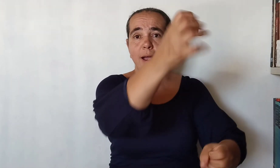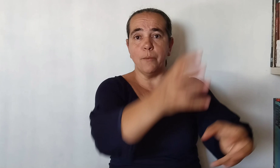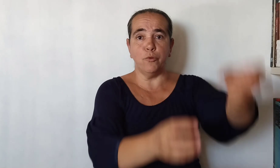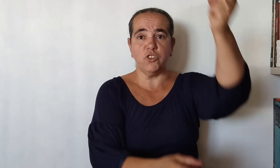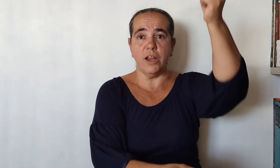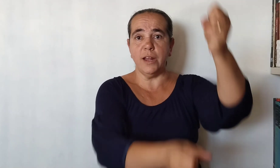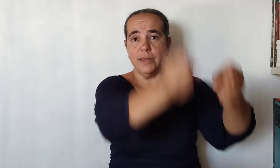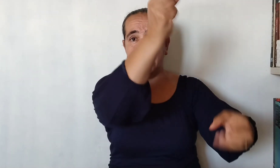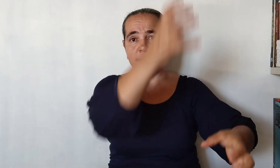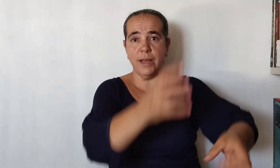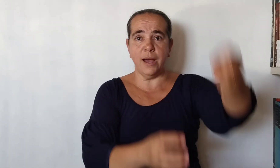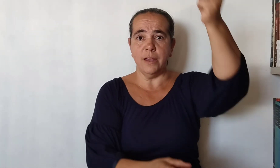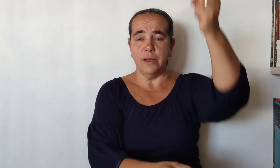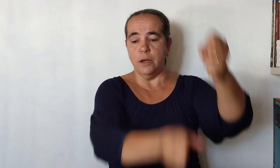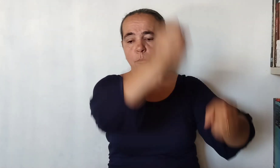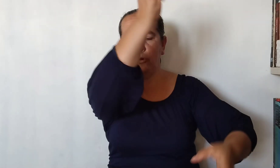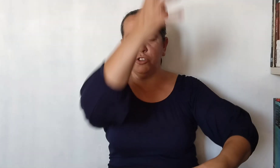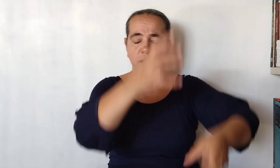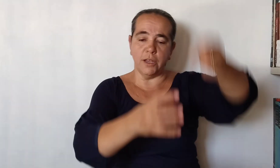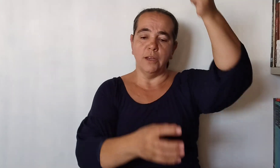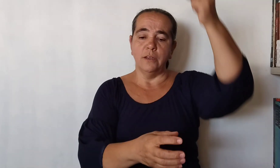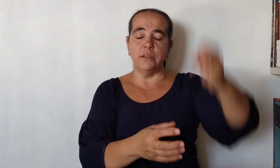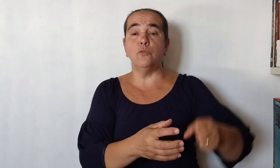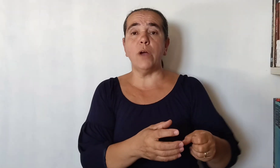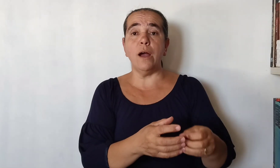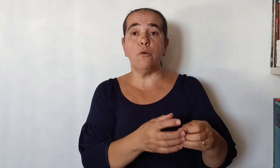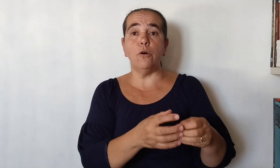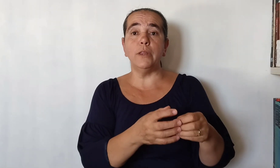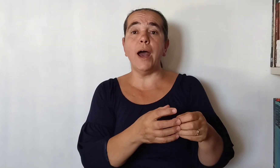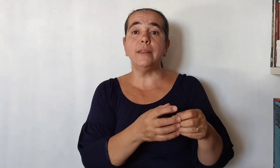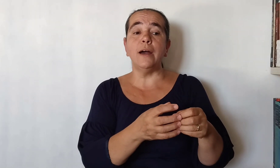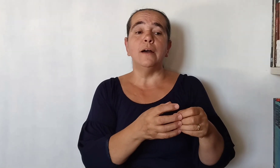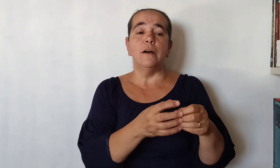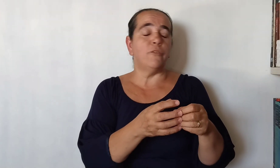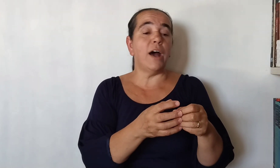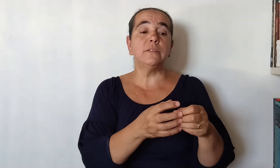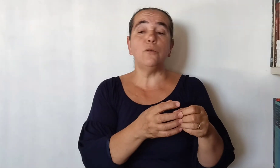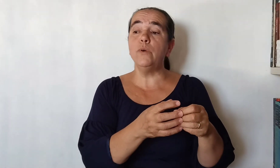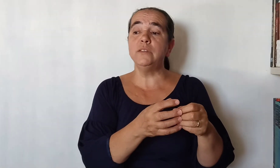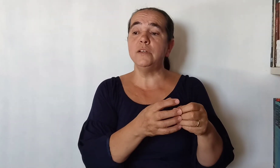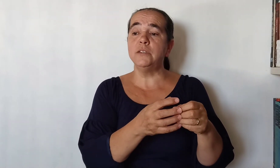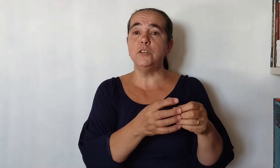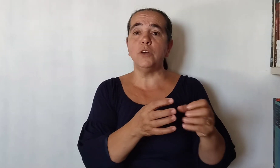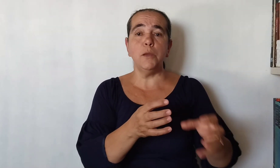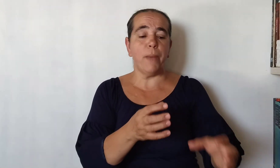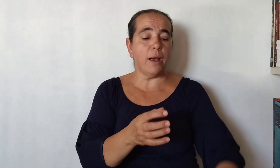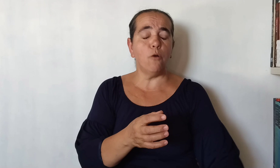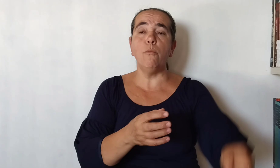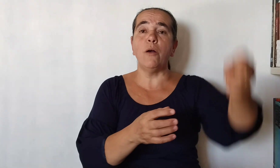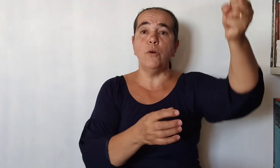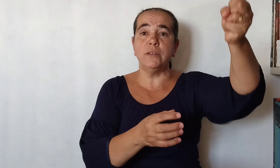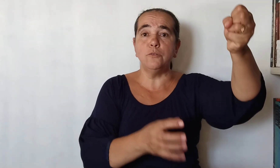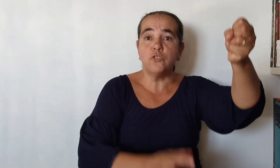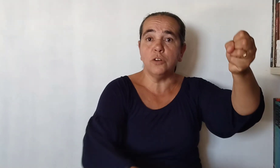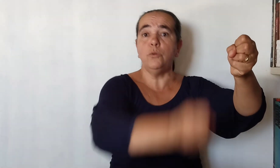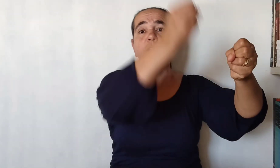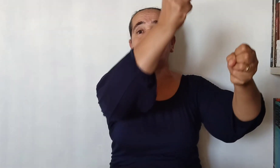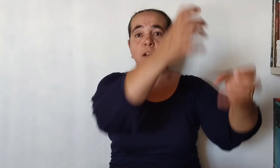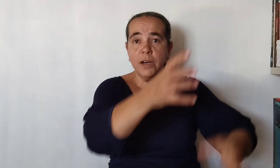arrancar, puxar da terra, tá? Puxa aí. Você nunca arrancou nada? Faça um exercício aí, pega alguma coisa aí do chão,